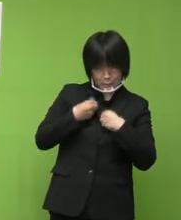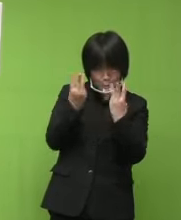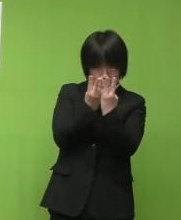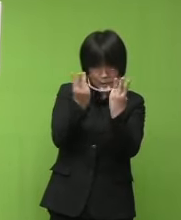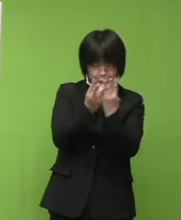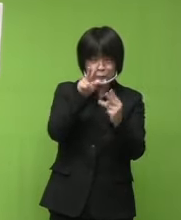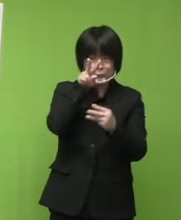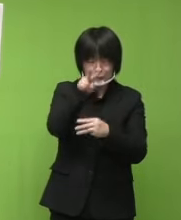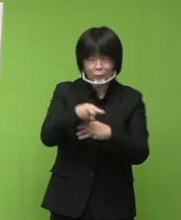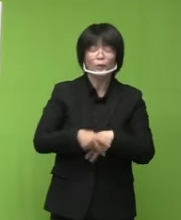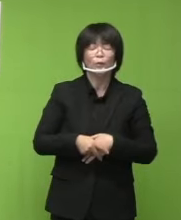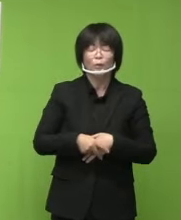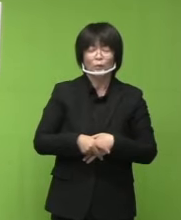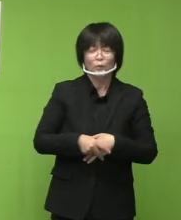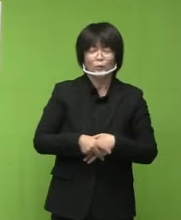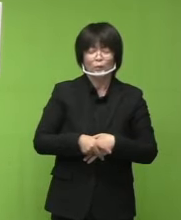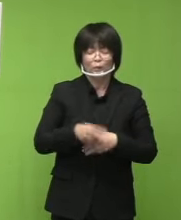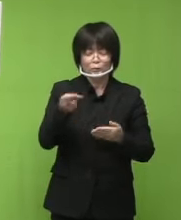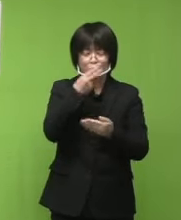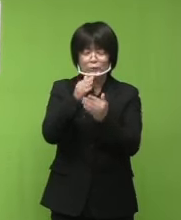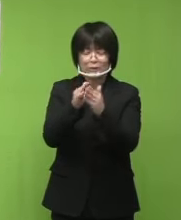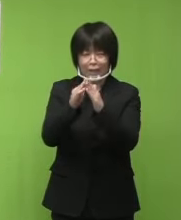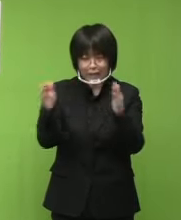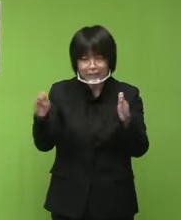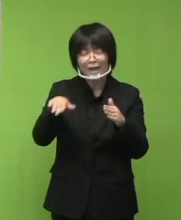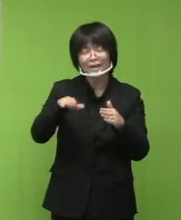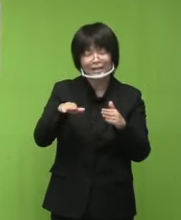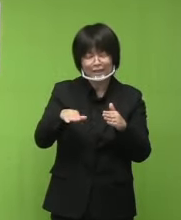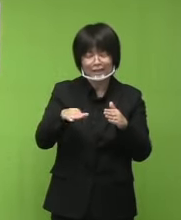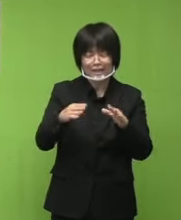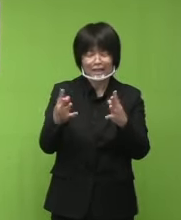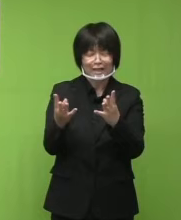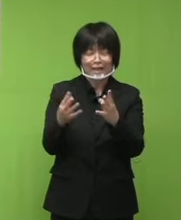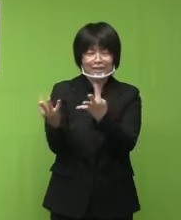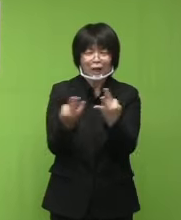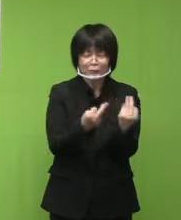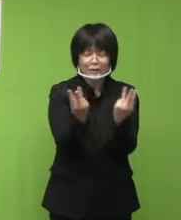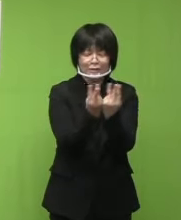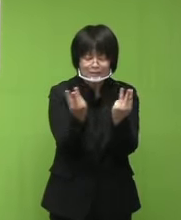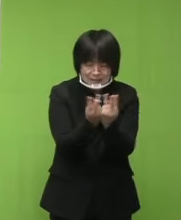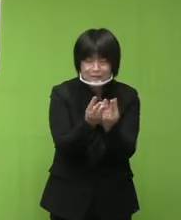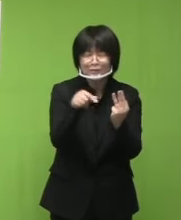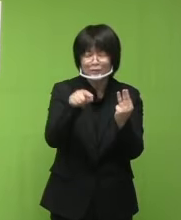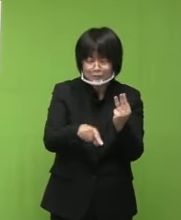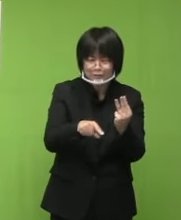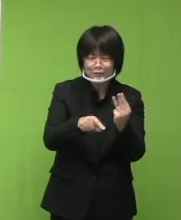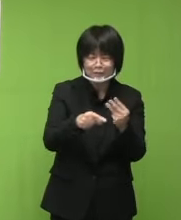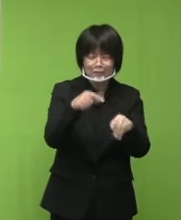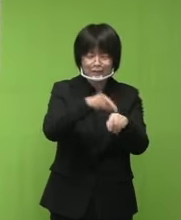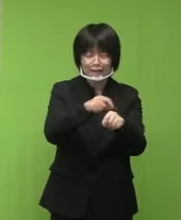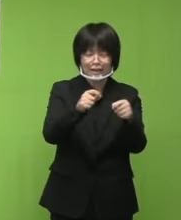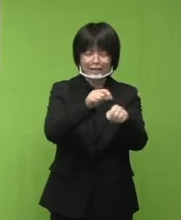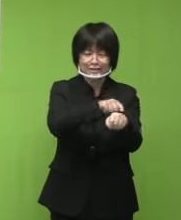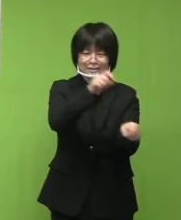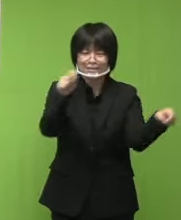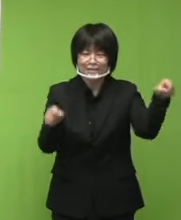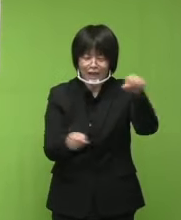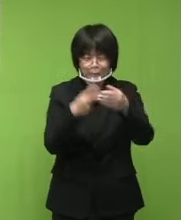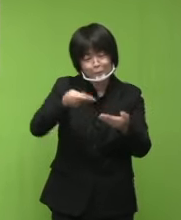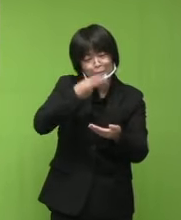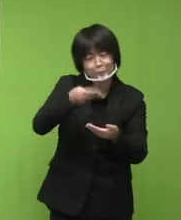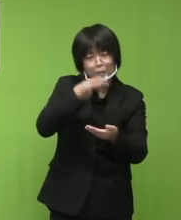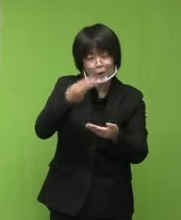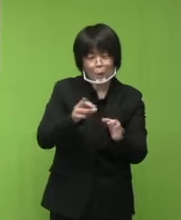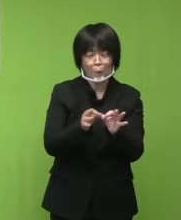り、食事会とかありますので、大人数長時間の飲食、今日発表する案件の中には、